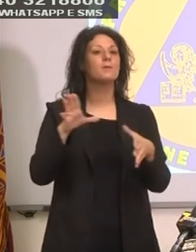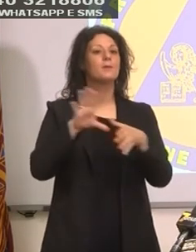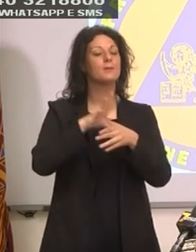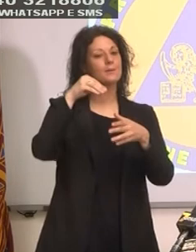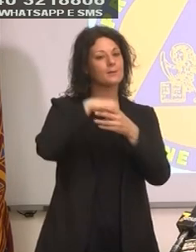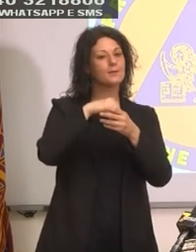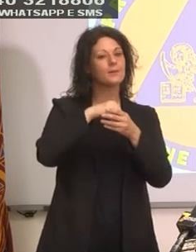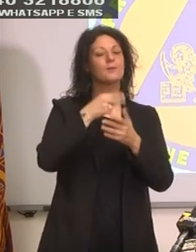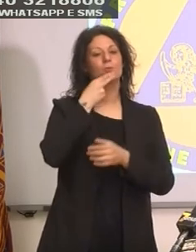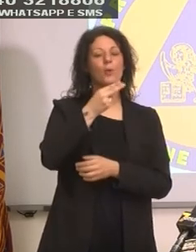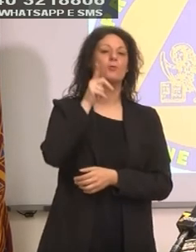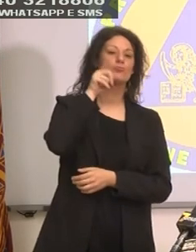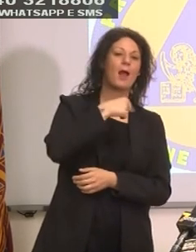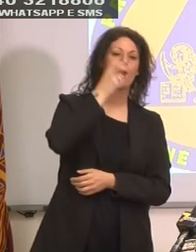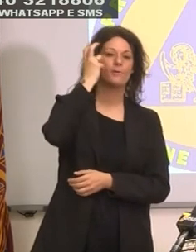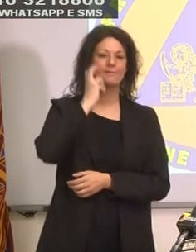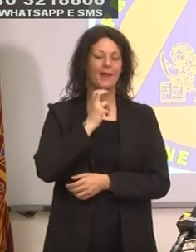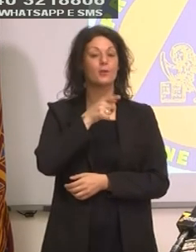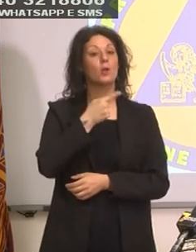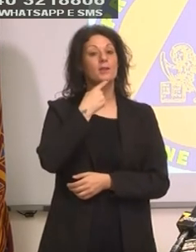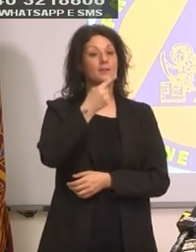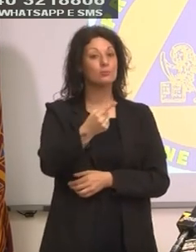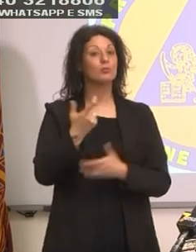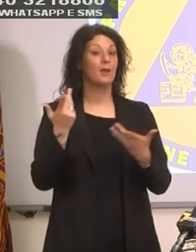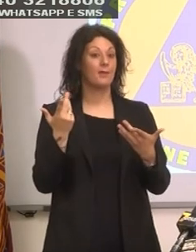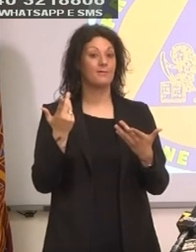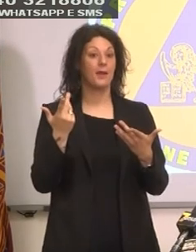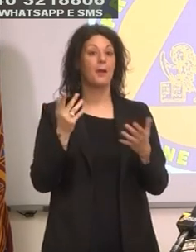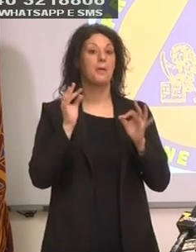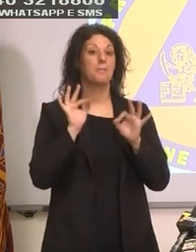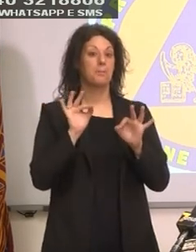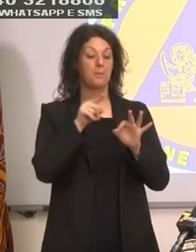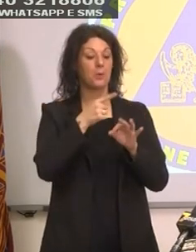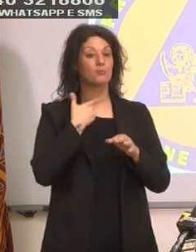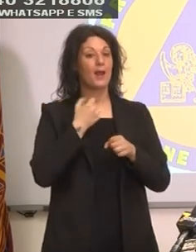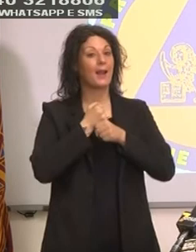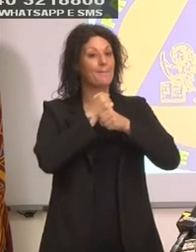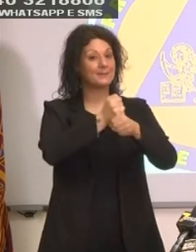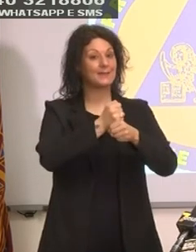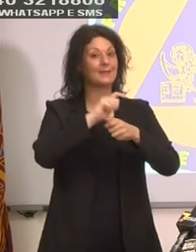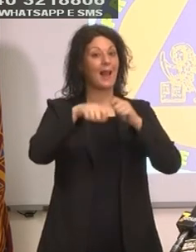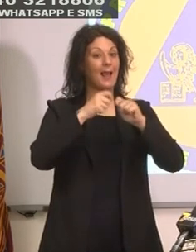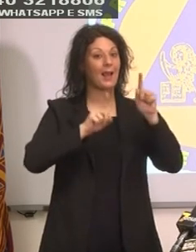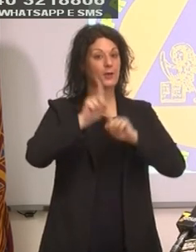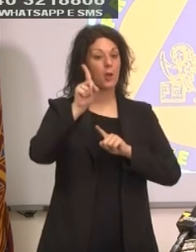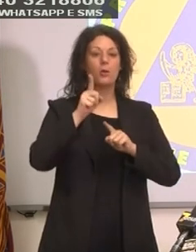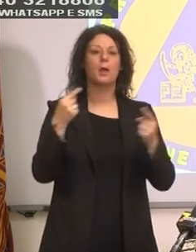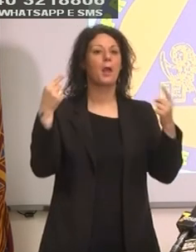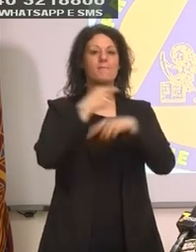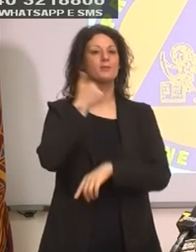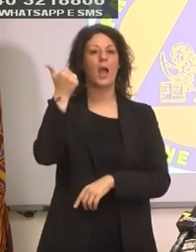l'autonomia che tutti si aspettavano, avendo una compagine leghista all'interno dell'esecutivo, non è arrivata. Beh, guarda, sei